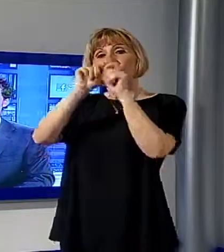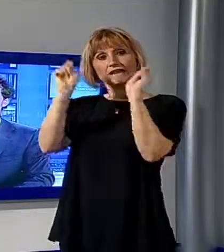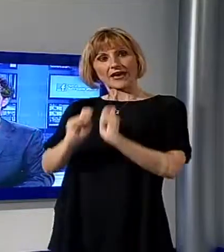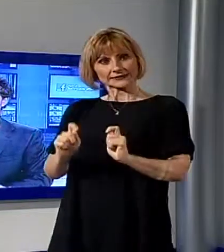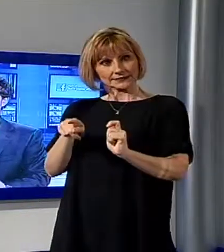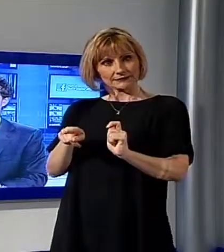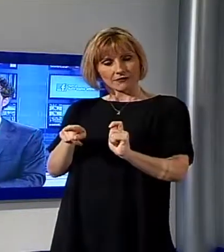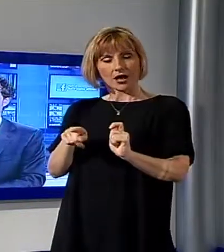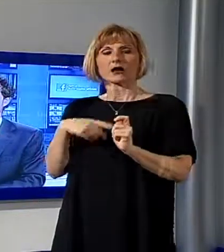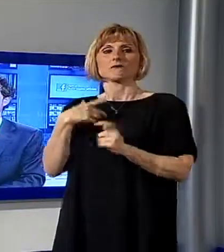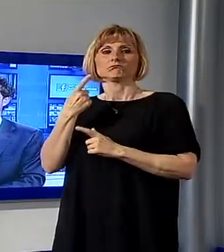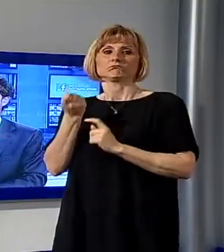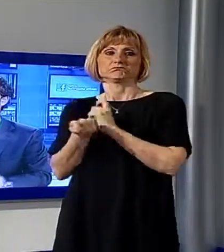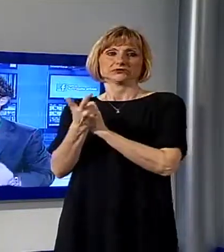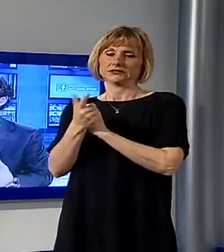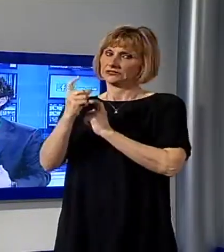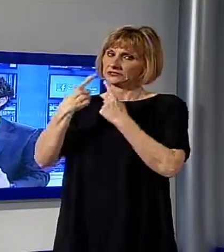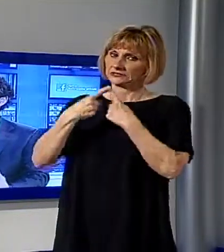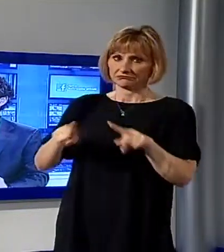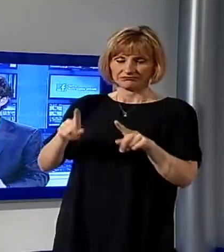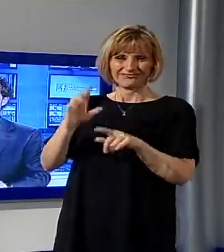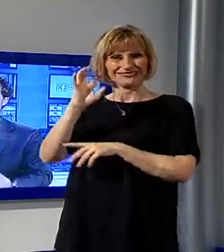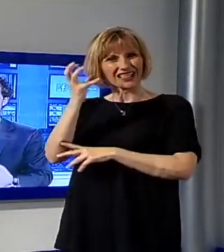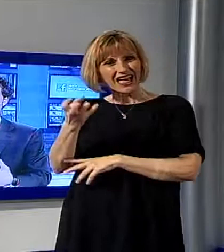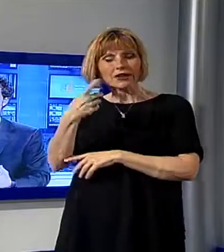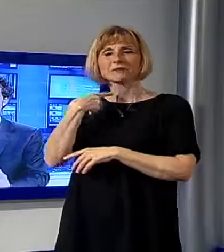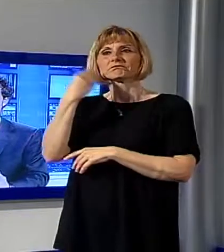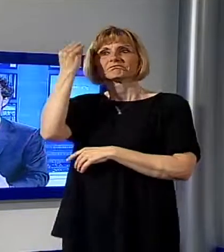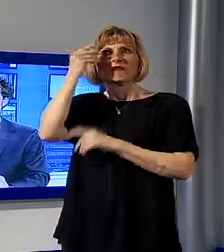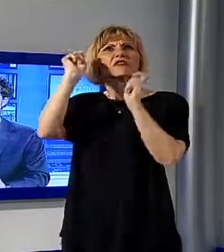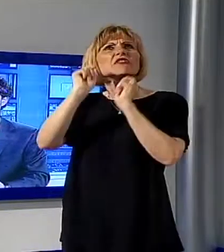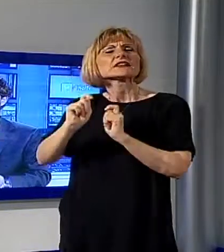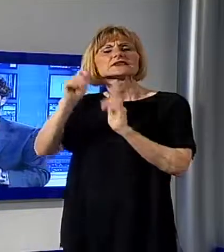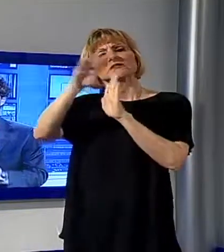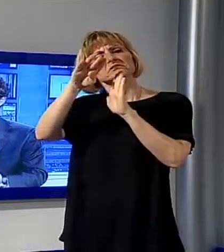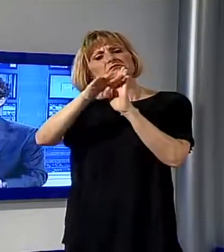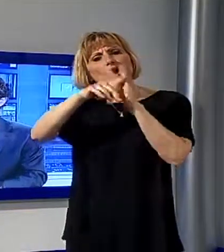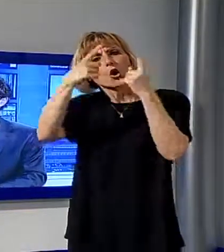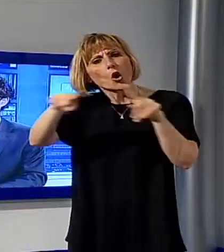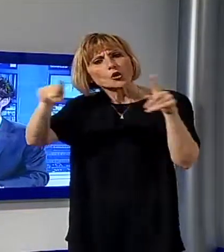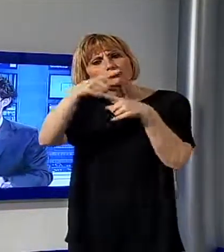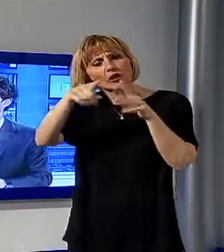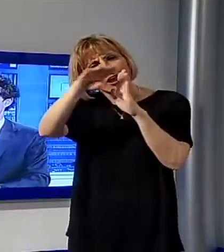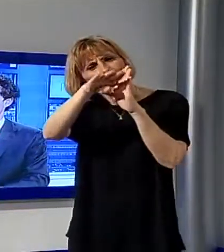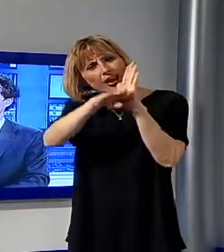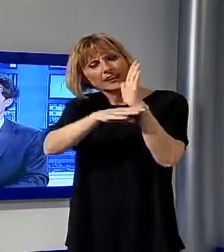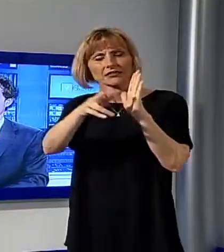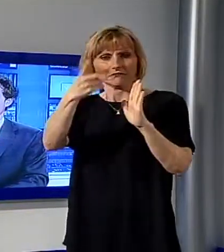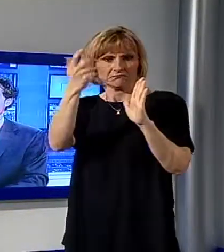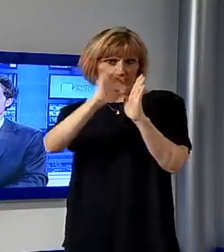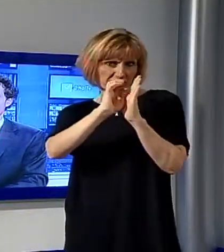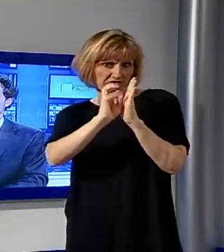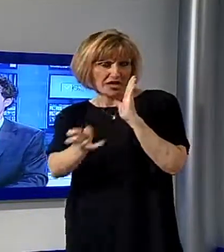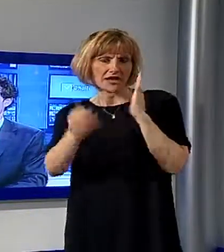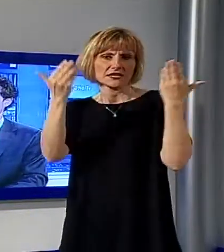festival atipico, no? Perché quando si parla di festival si pensa a dei concerti, ad un cartellone che magari viene gestito su